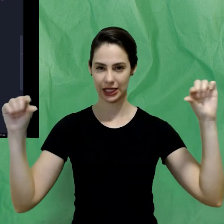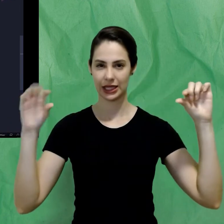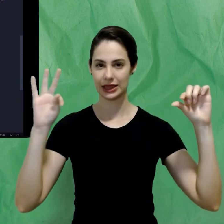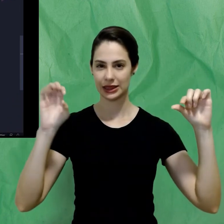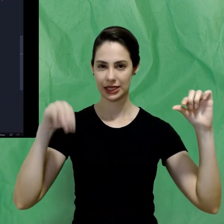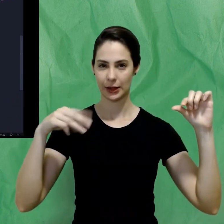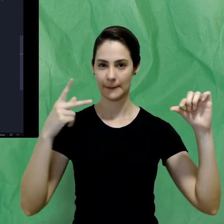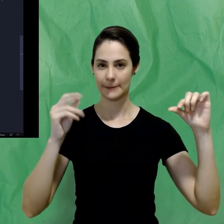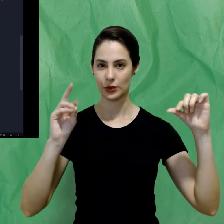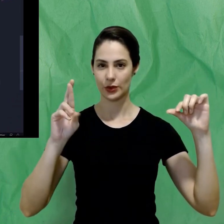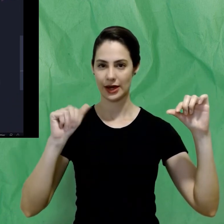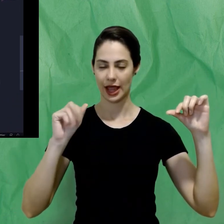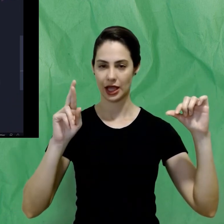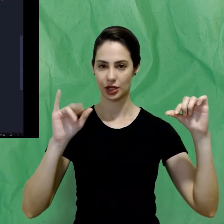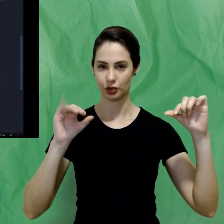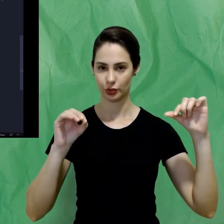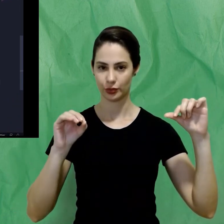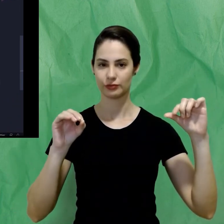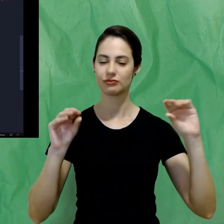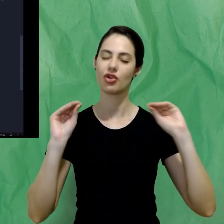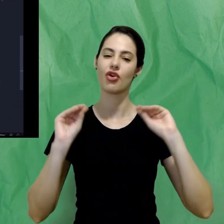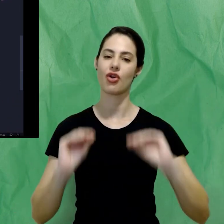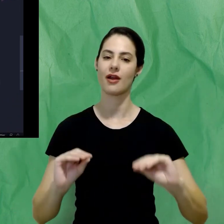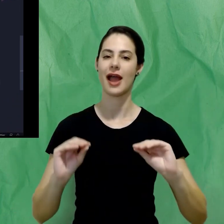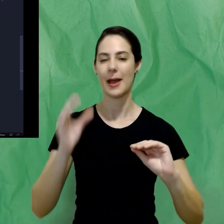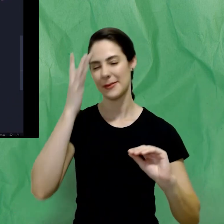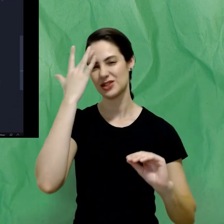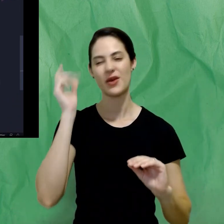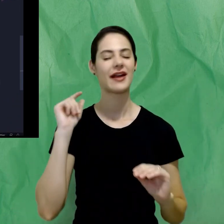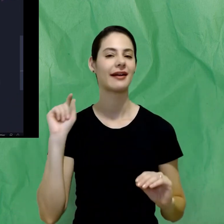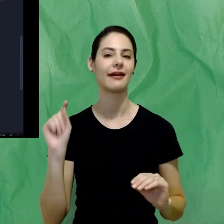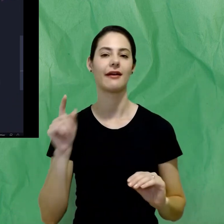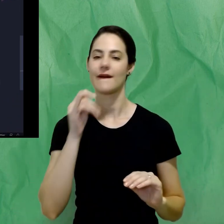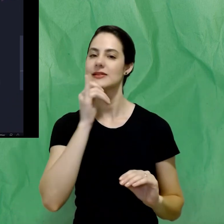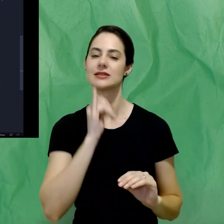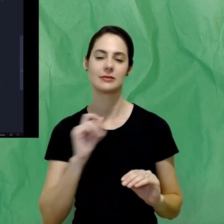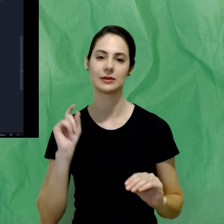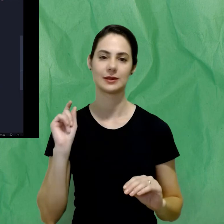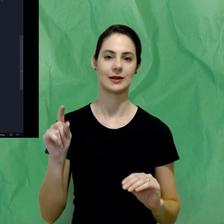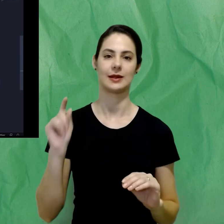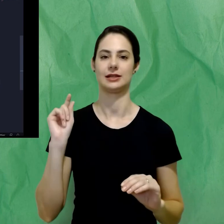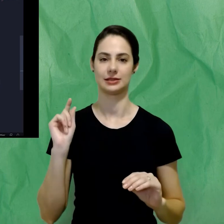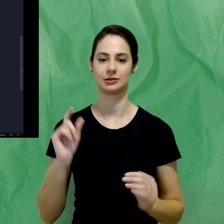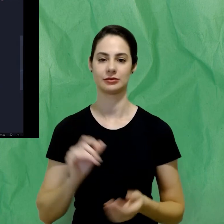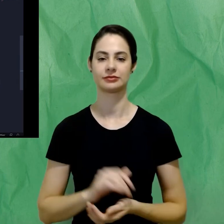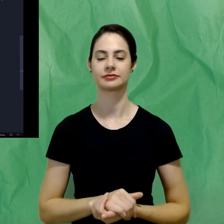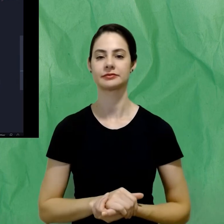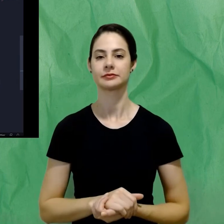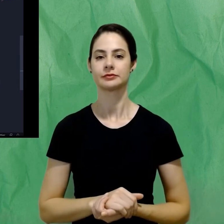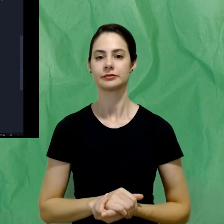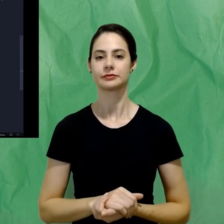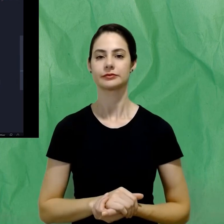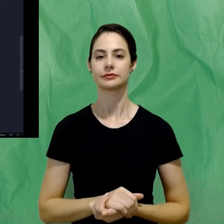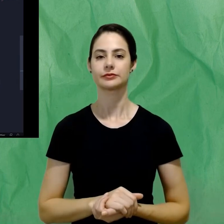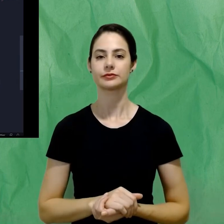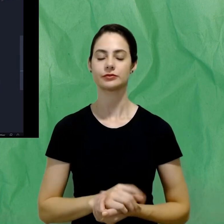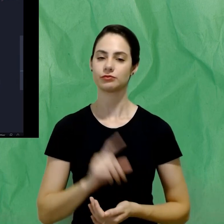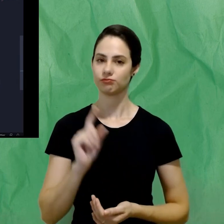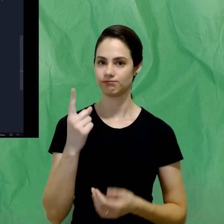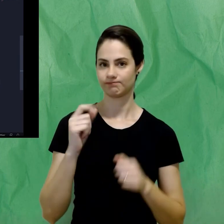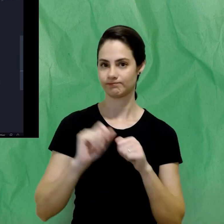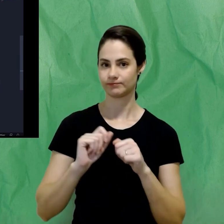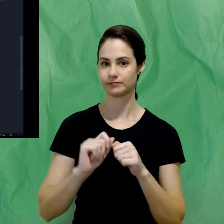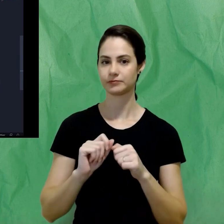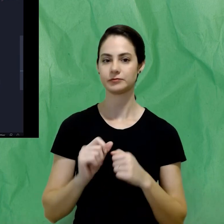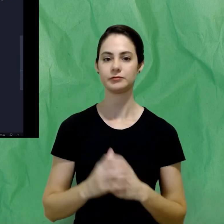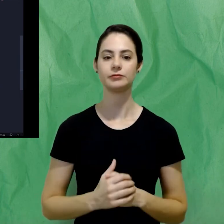ó, e colocar ele para poder, como se o usuário estivesse clicando nesse link temporário. Então, a primeira coisa que eu preciso fazer, vamos